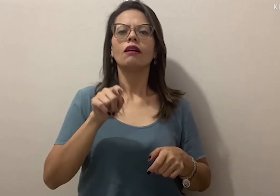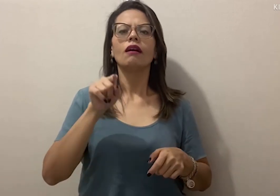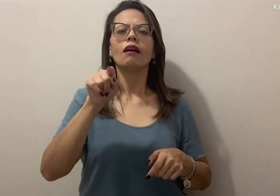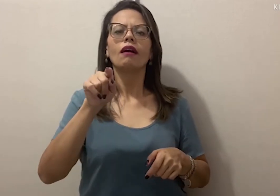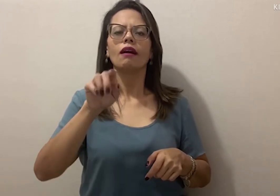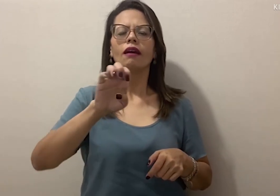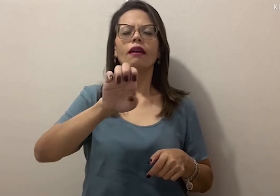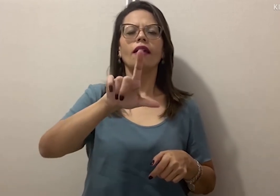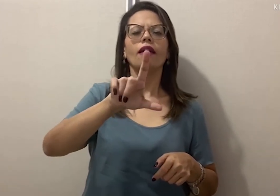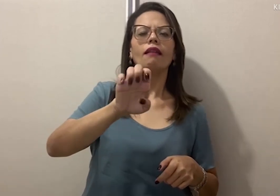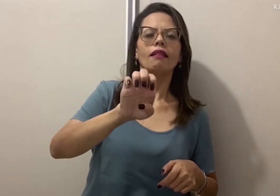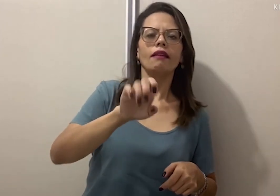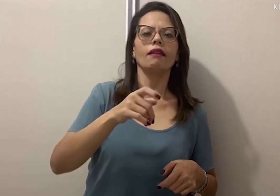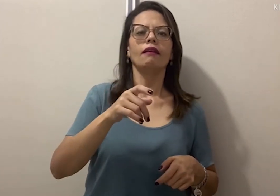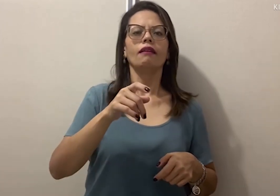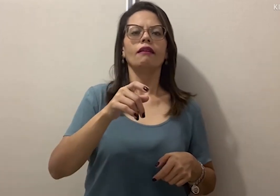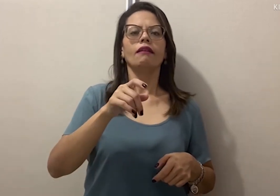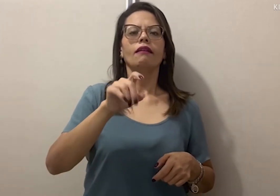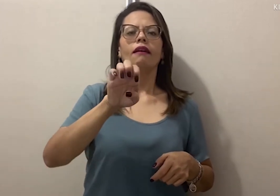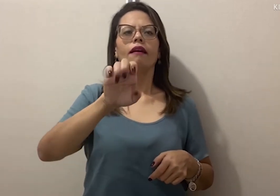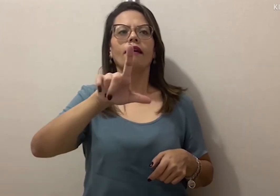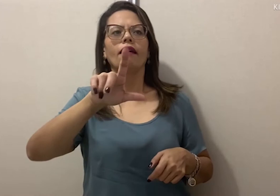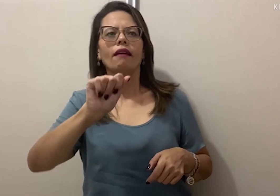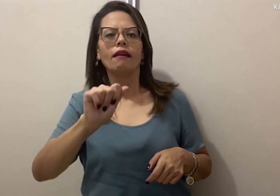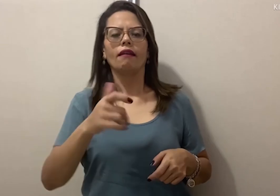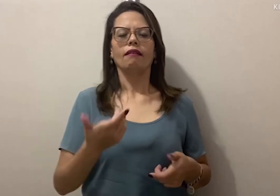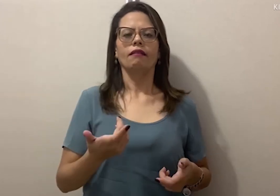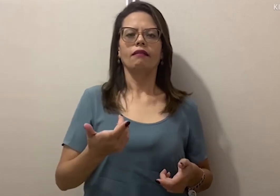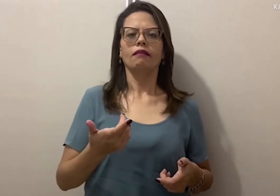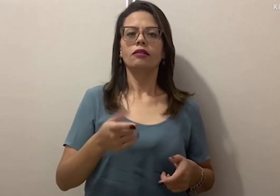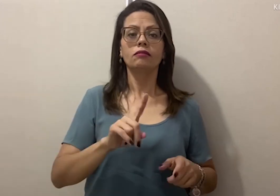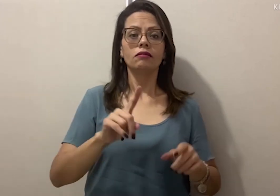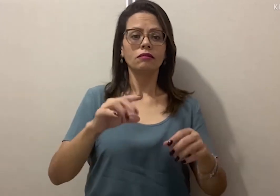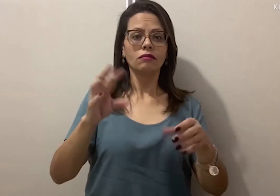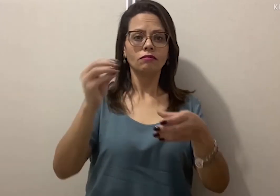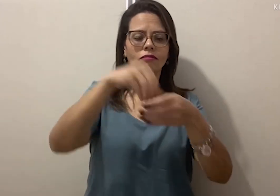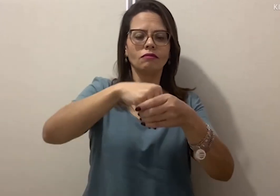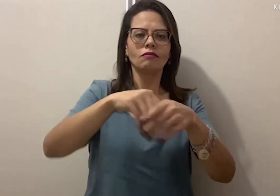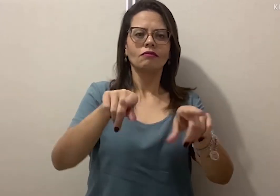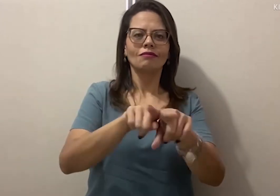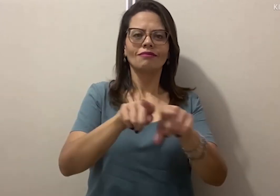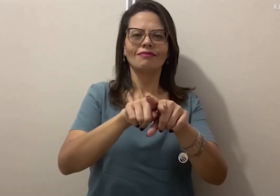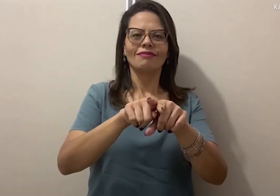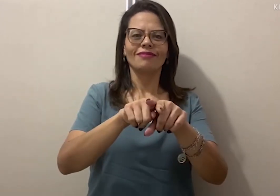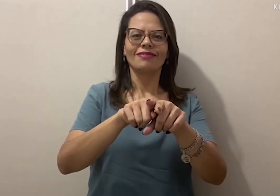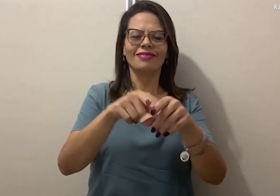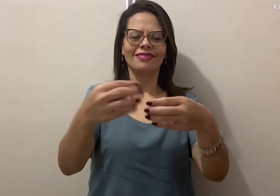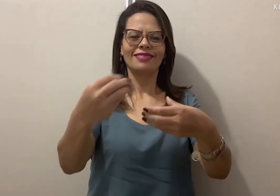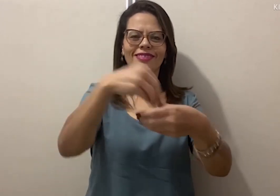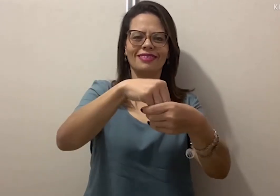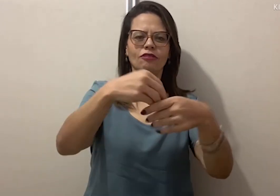Olha, não precisa apontar você, ele, ela. Não, isso já está incorporado também a